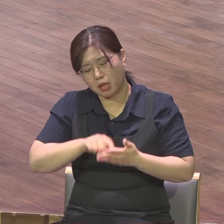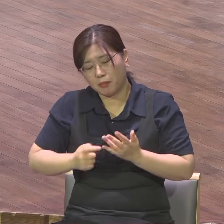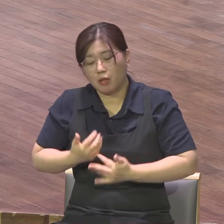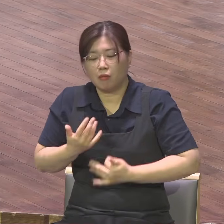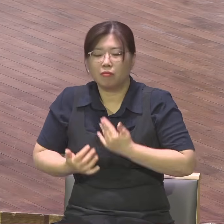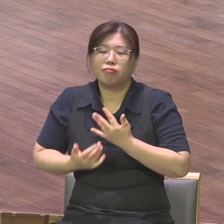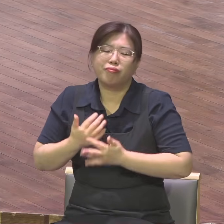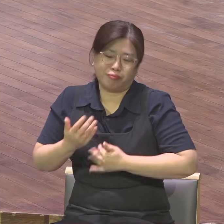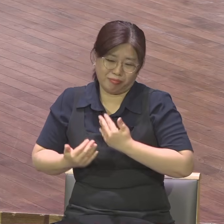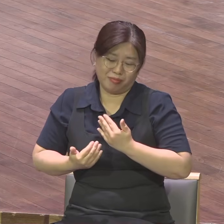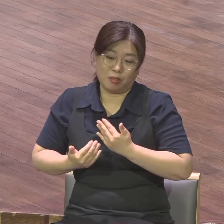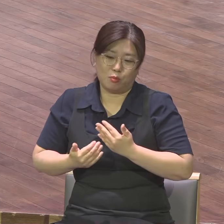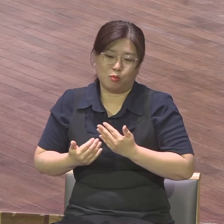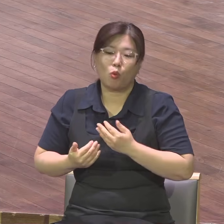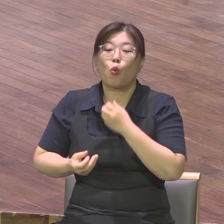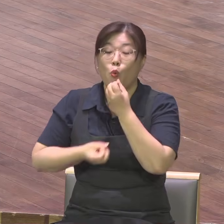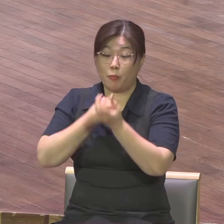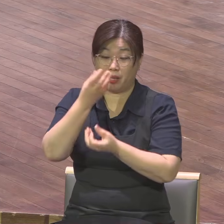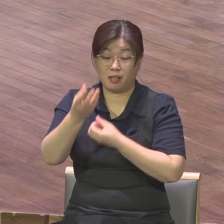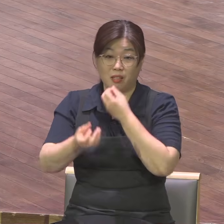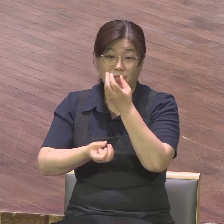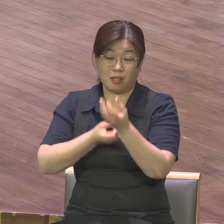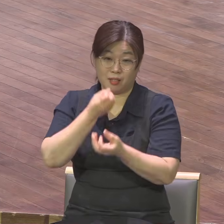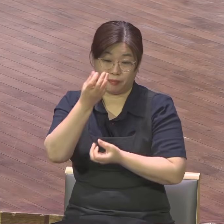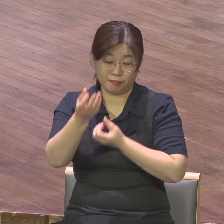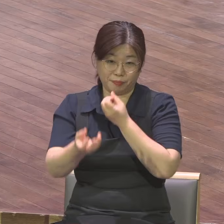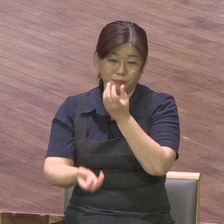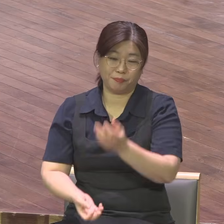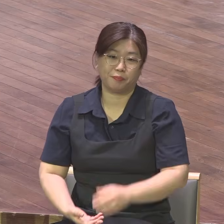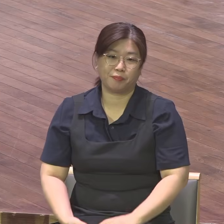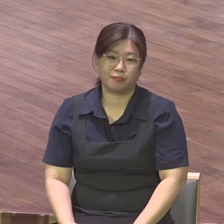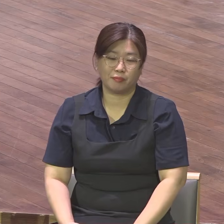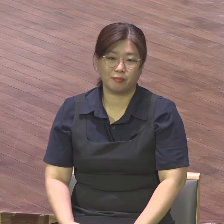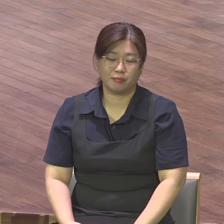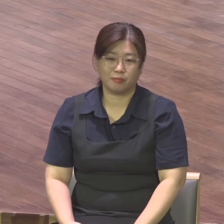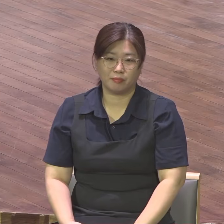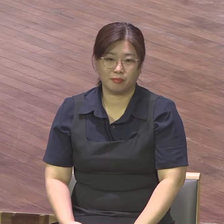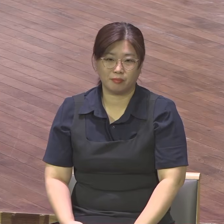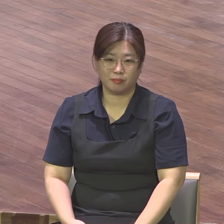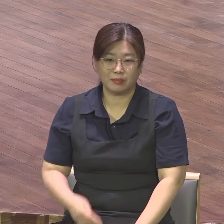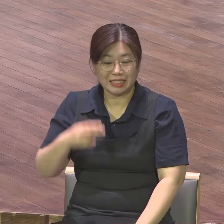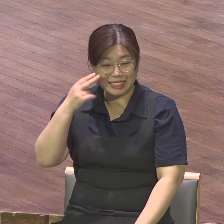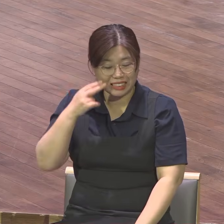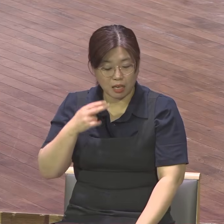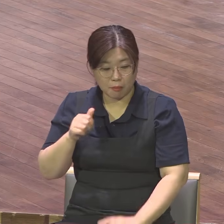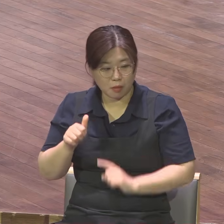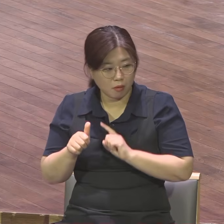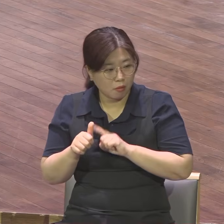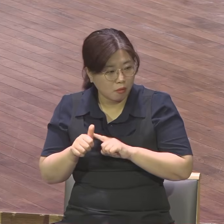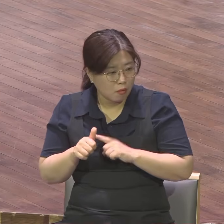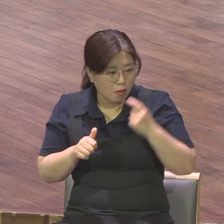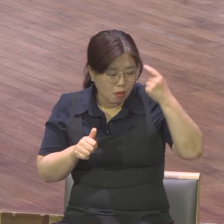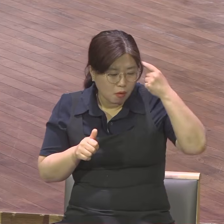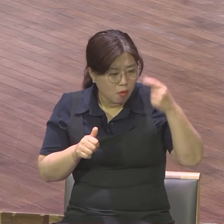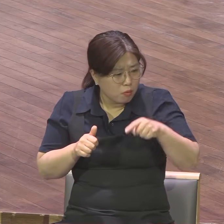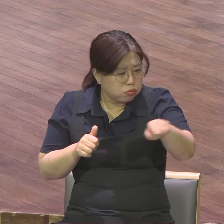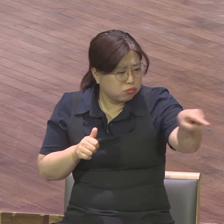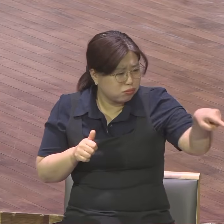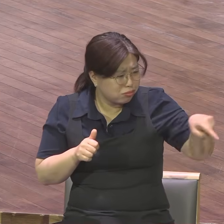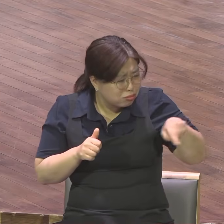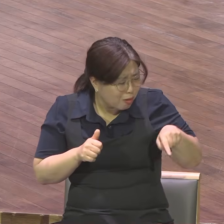가지고 사역을 했어요. 이런 에레미야의 영혼 사랑이 우리에게도 있어야